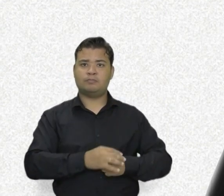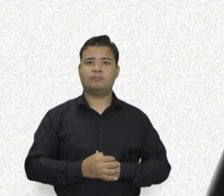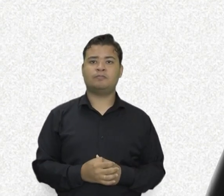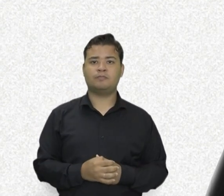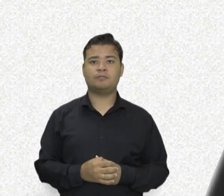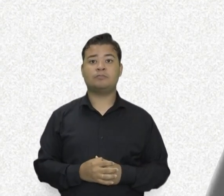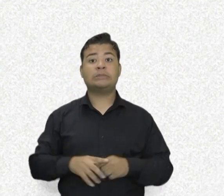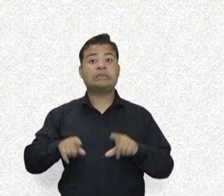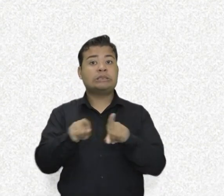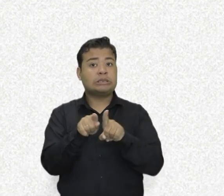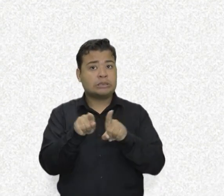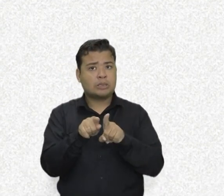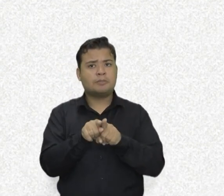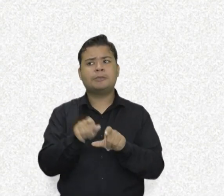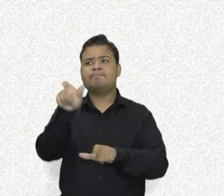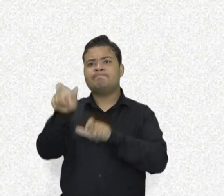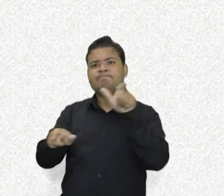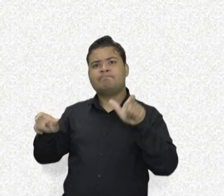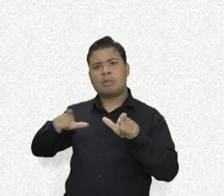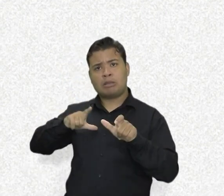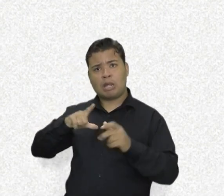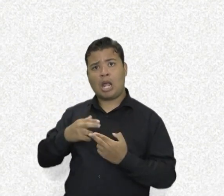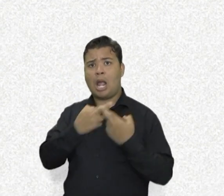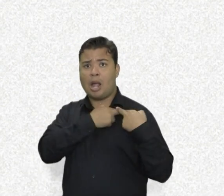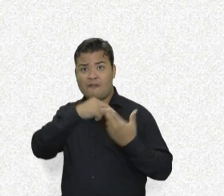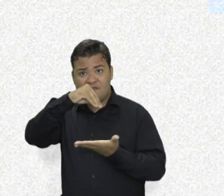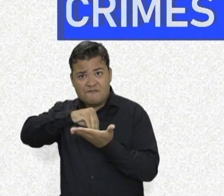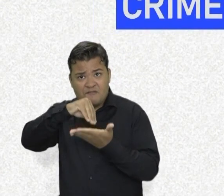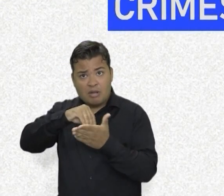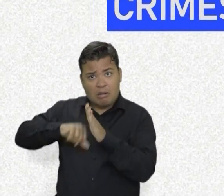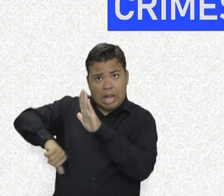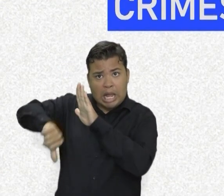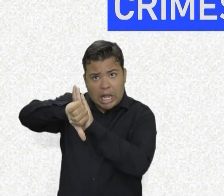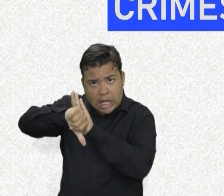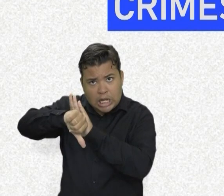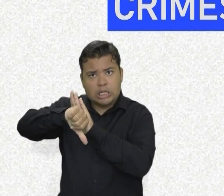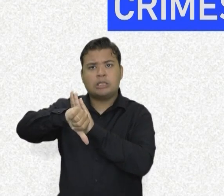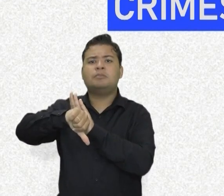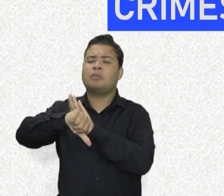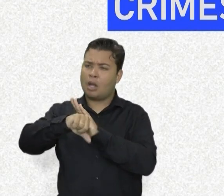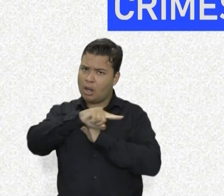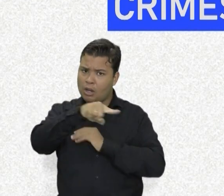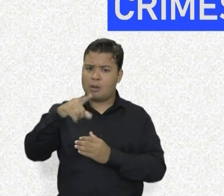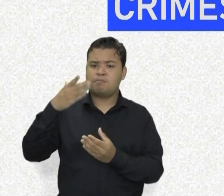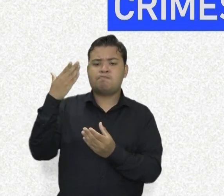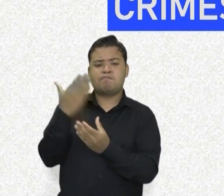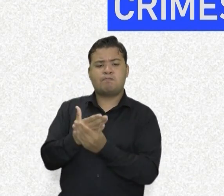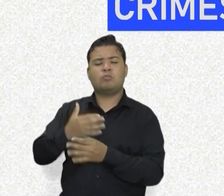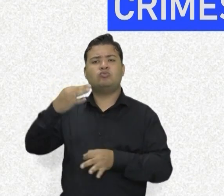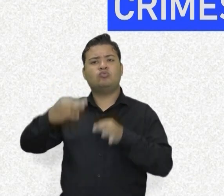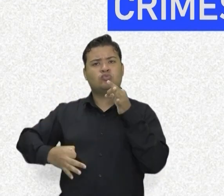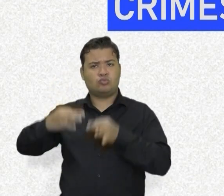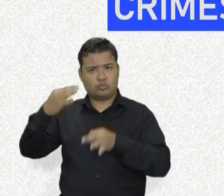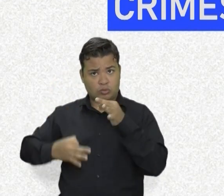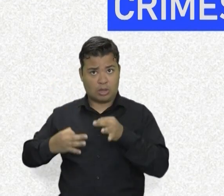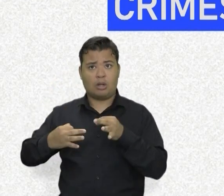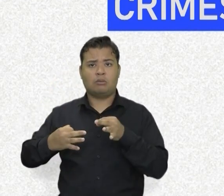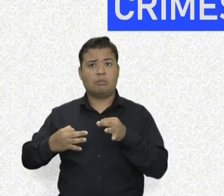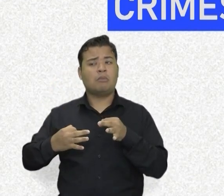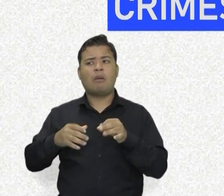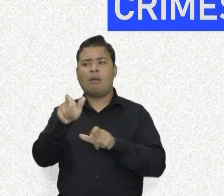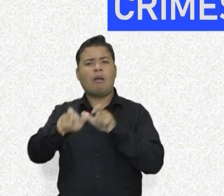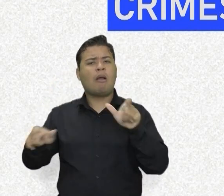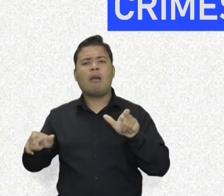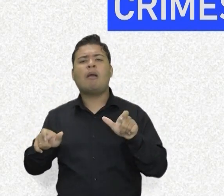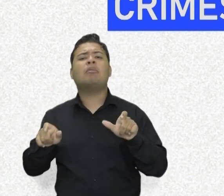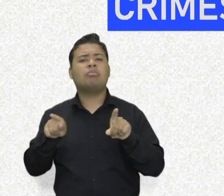Federal. Outra responsabilidade deles é processar e julgar os crimes de responsabilidade de diversos